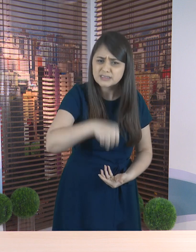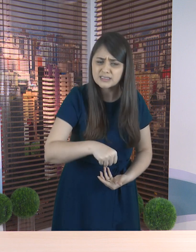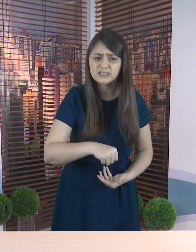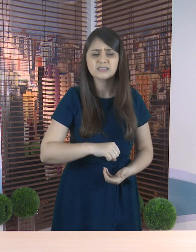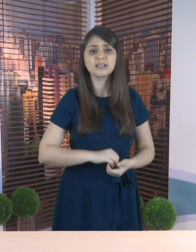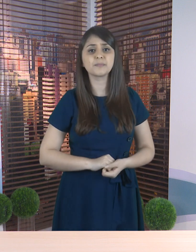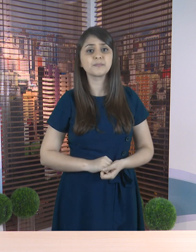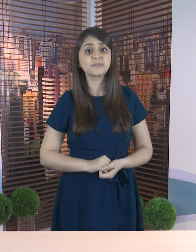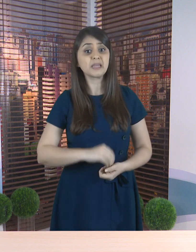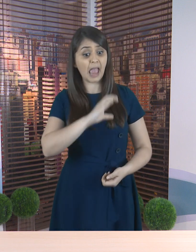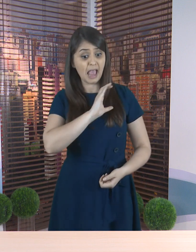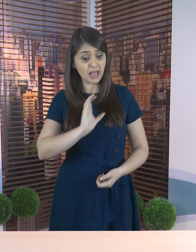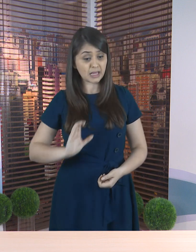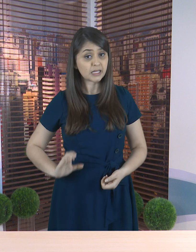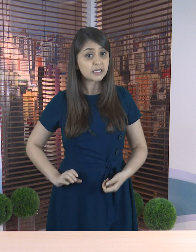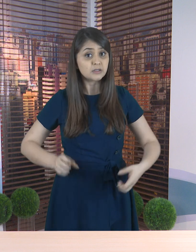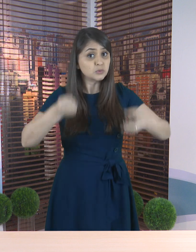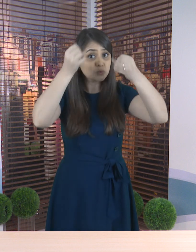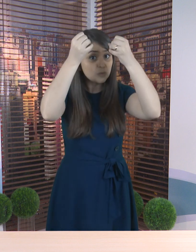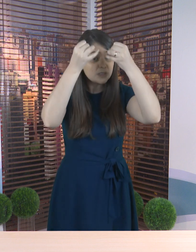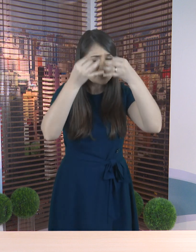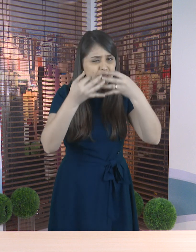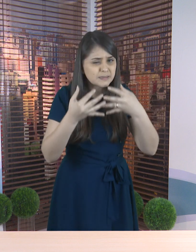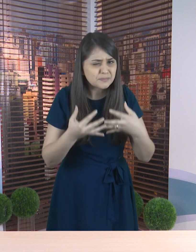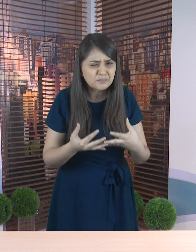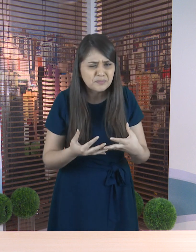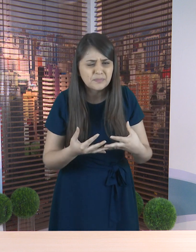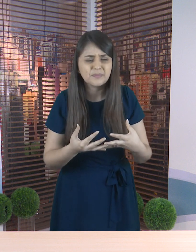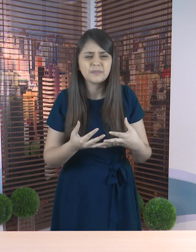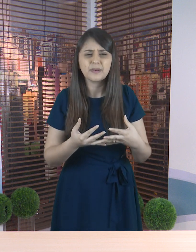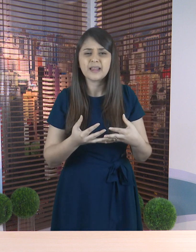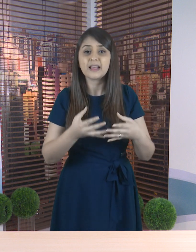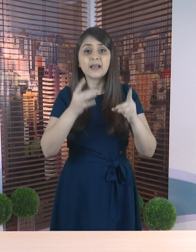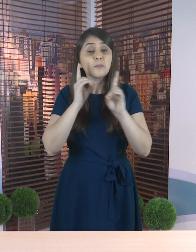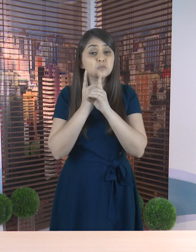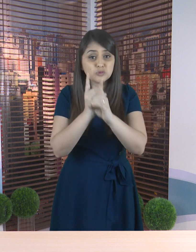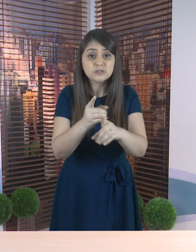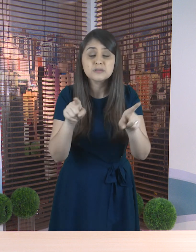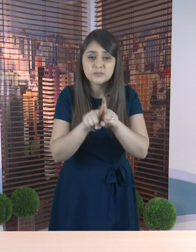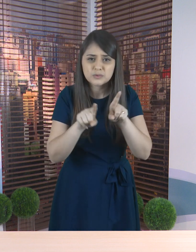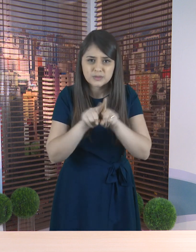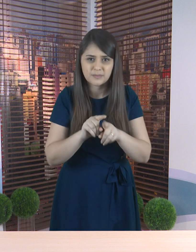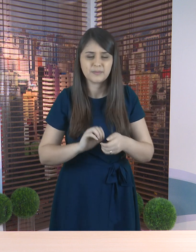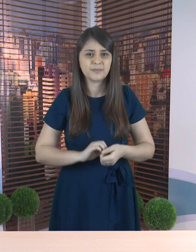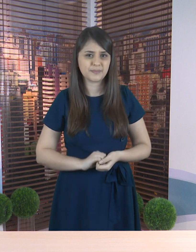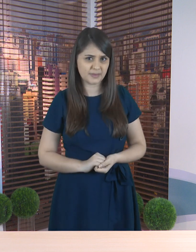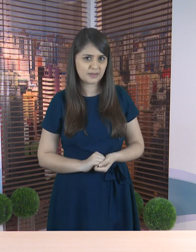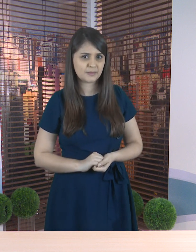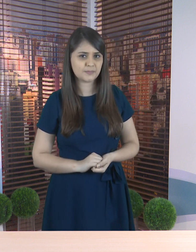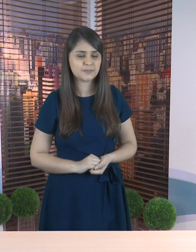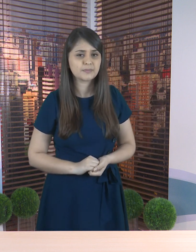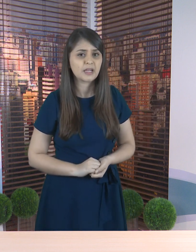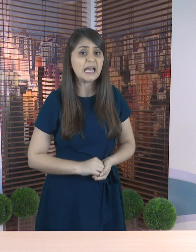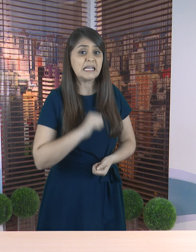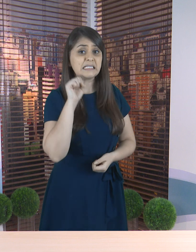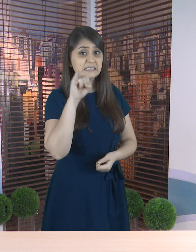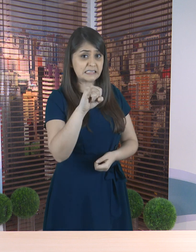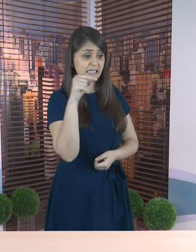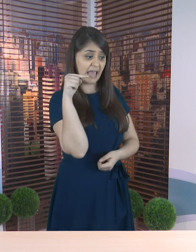de Zofar, estaria assinando um termo de confissão. Jó estaria assumindo algo que não havia